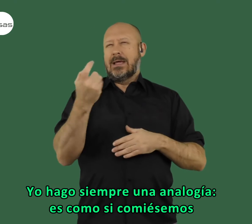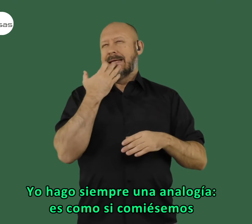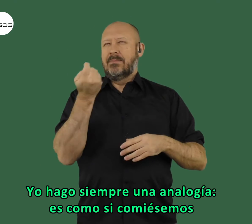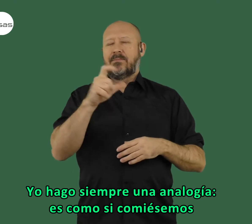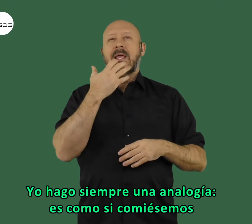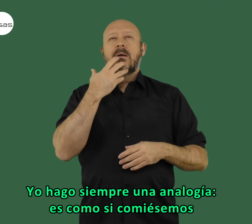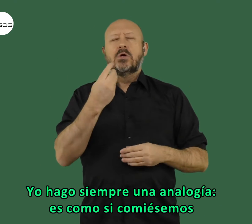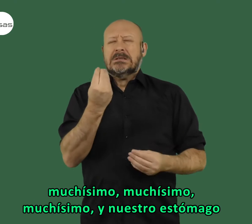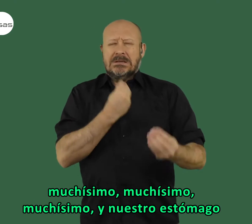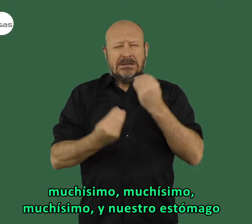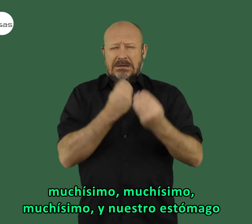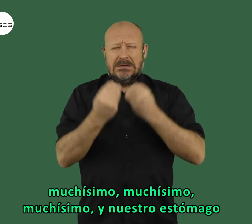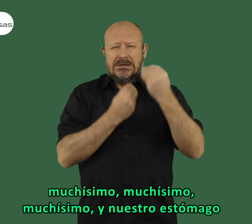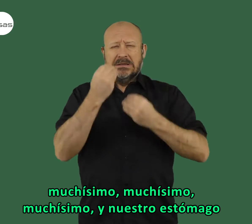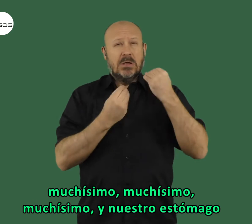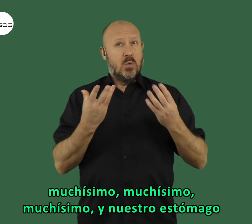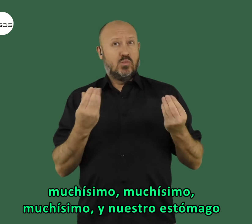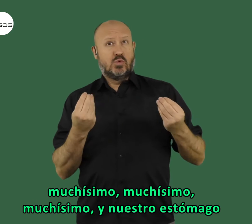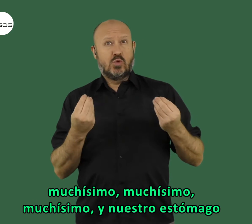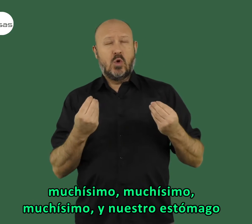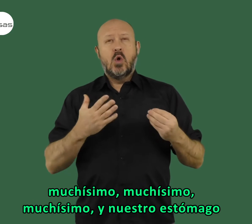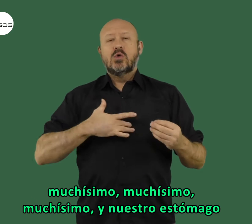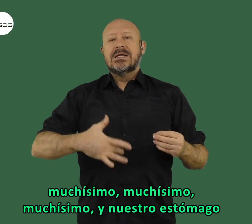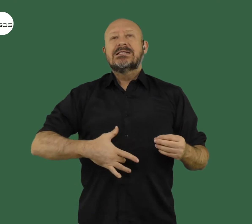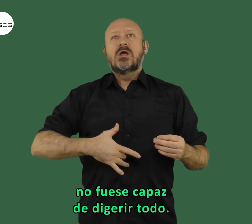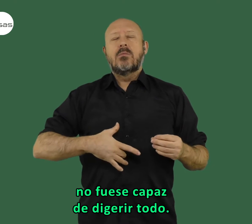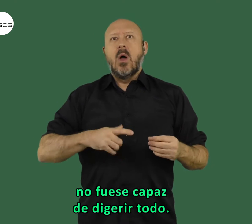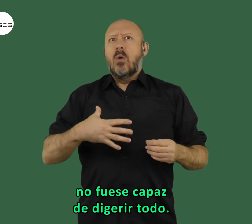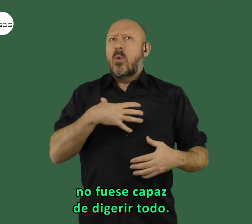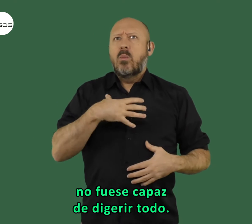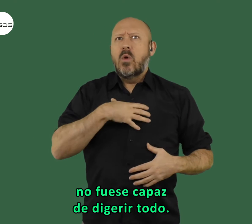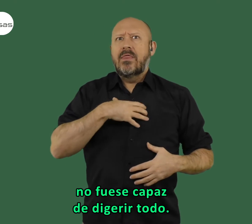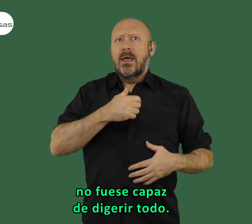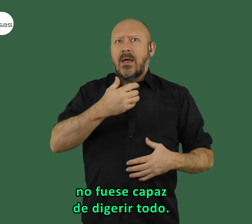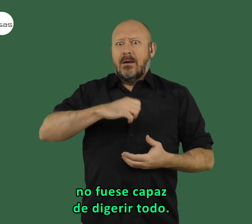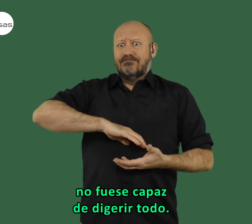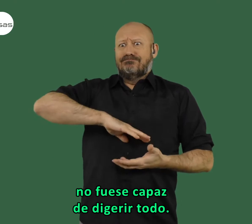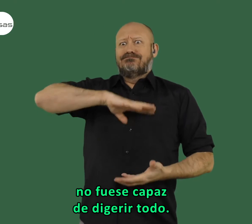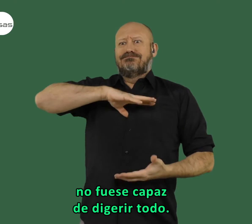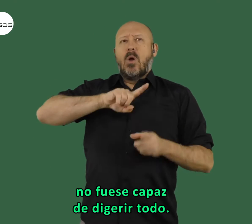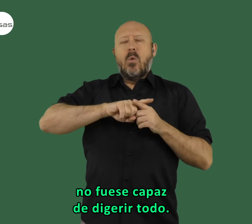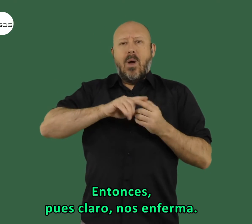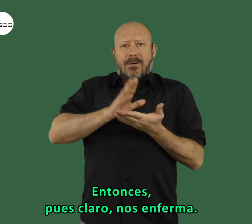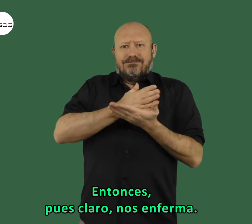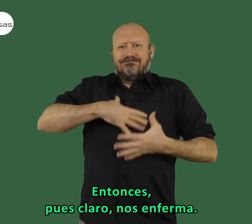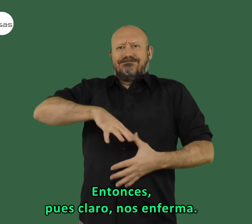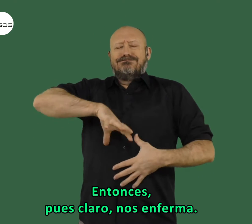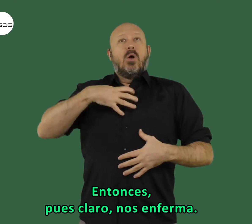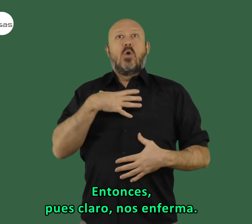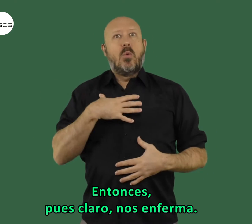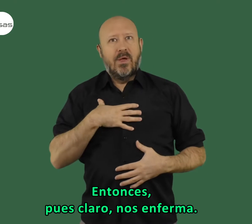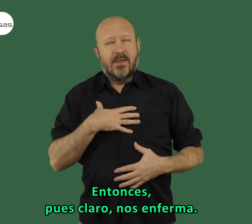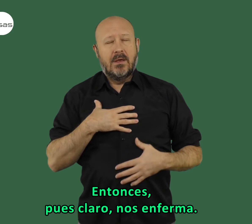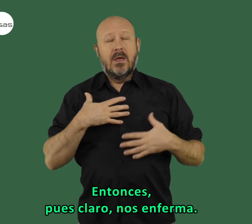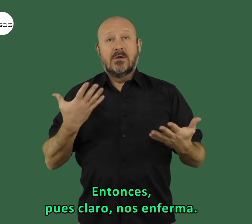si comiésemos muchísimo y nuestro estómago no fuese capaz de digerir todo.